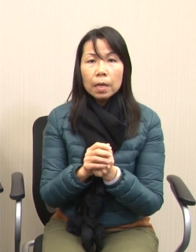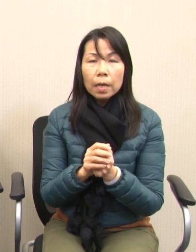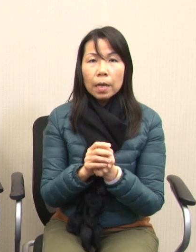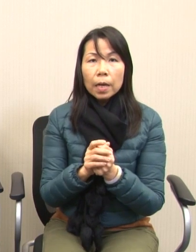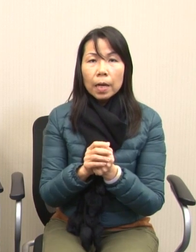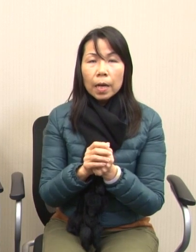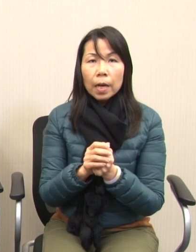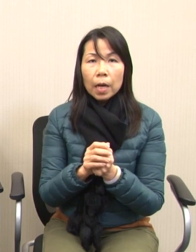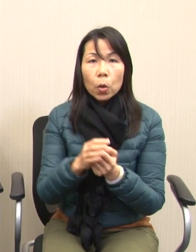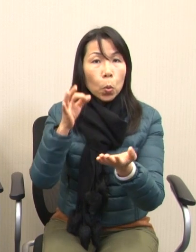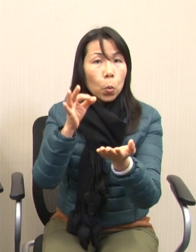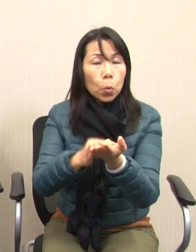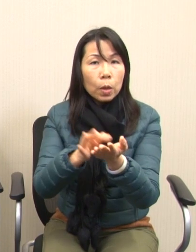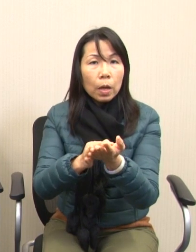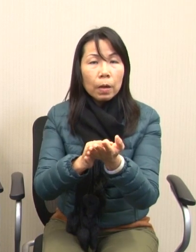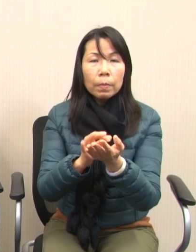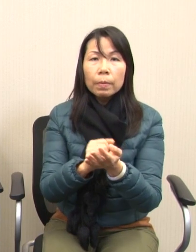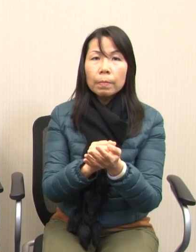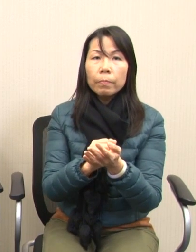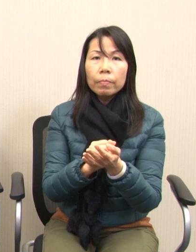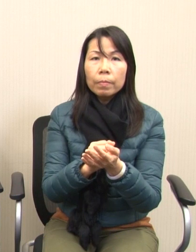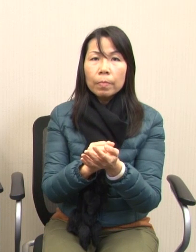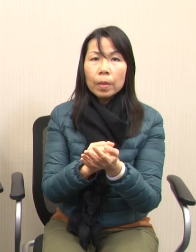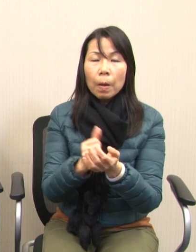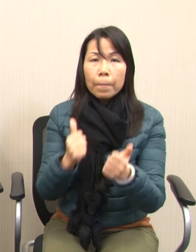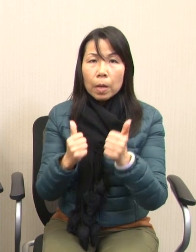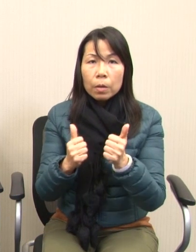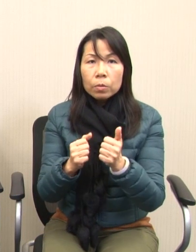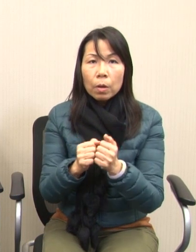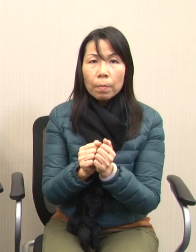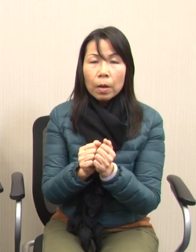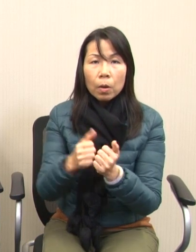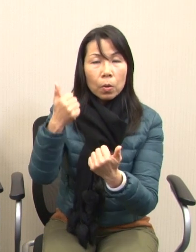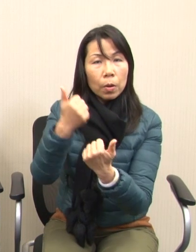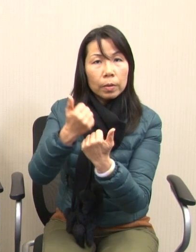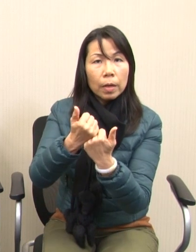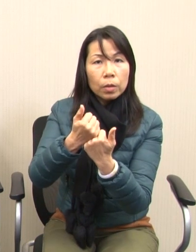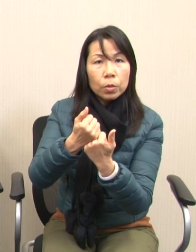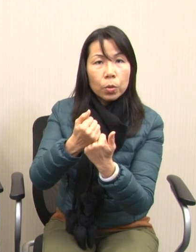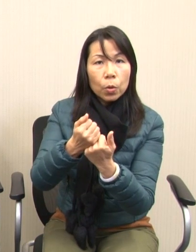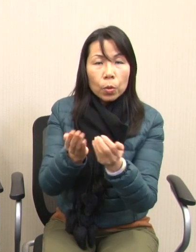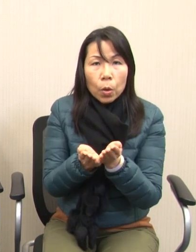克在個要塞裏面去頂住波斯男隊的人啊？